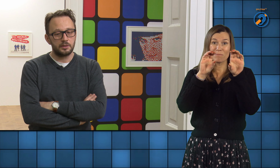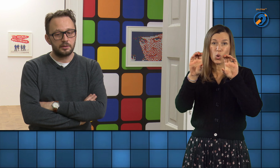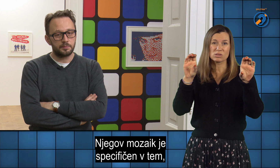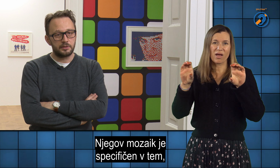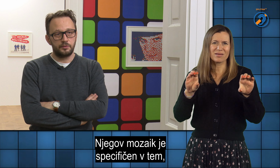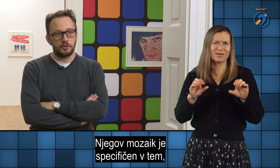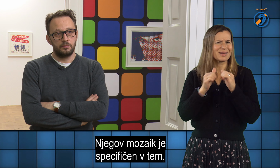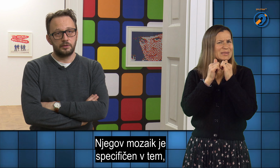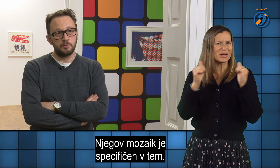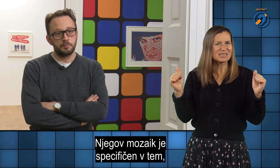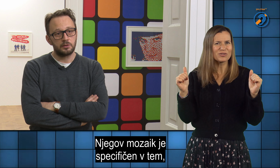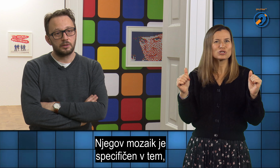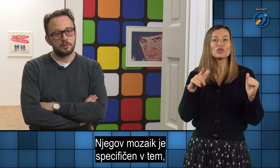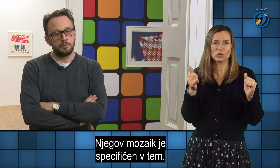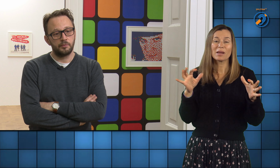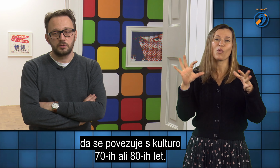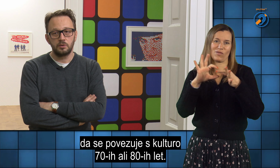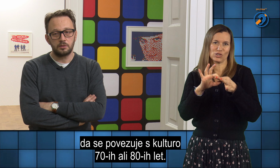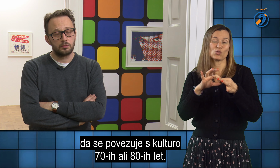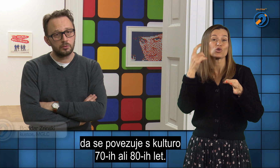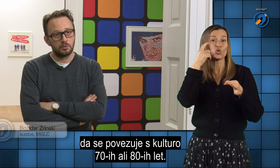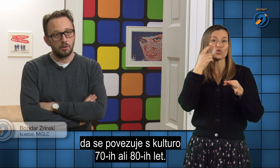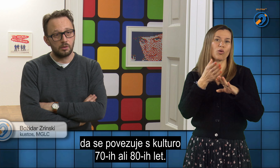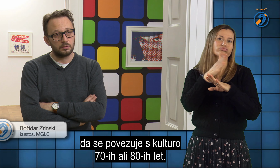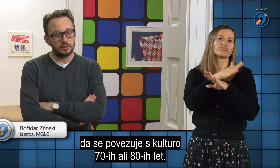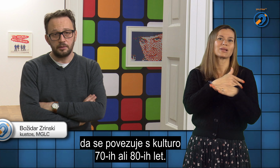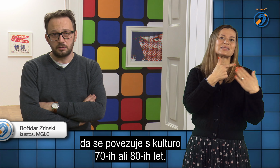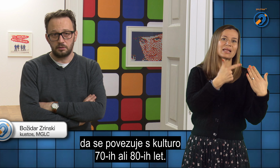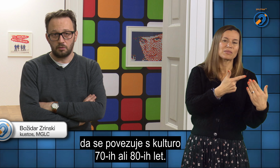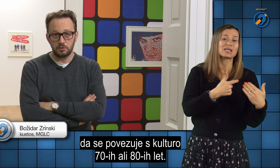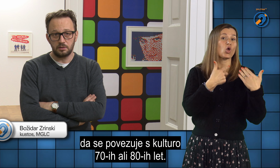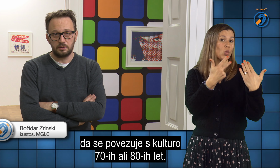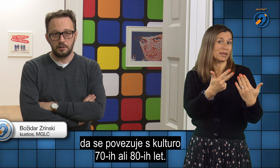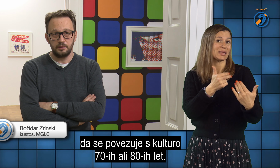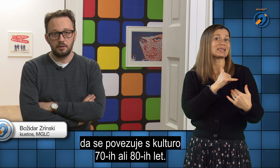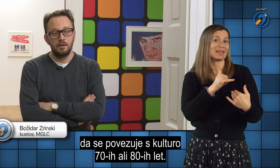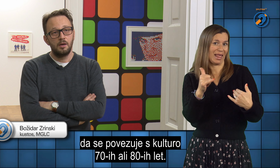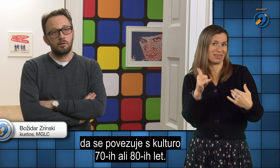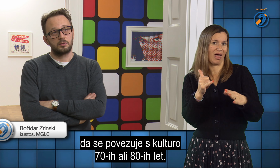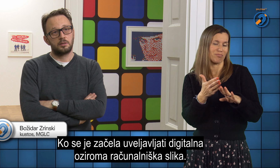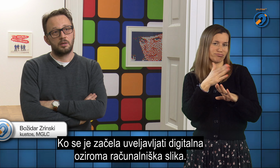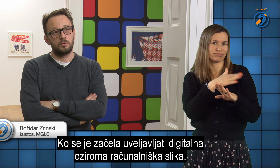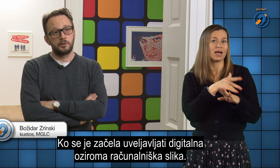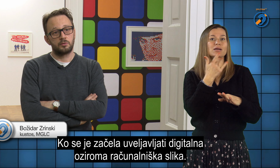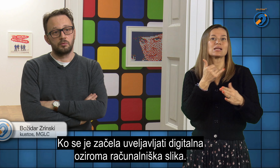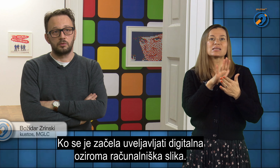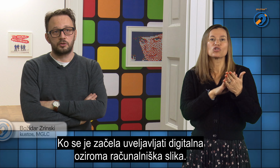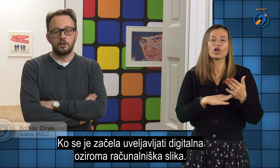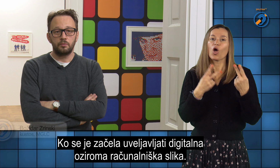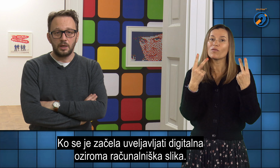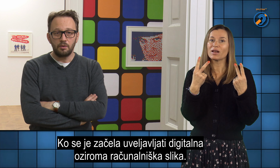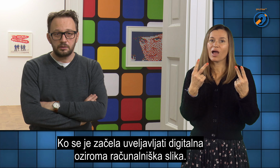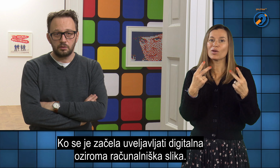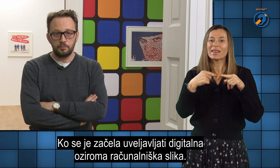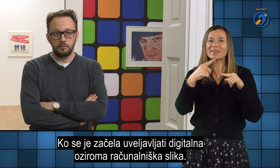Njegov mozaik je specifičen v tem smislu, da se povezuje s kulturo 70., 80. let, ko se je v bistvu